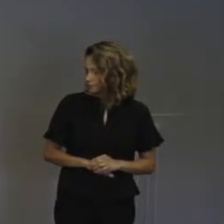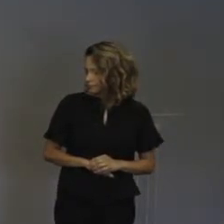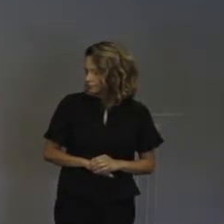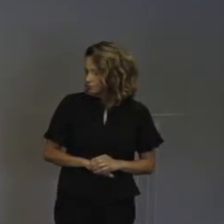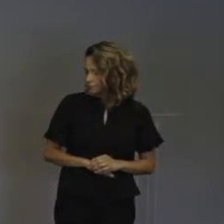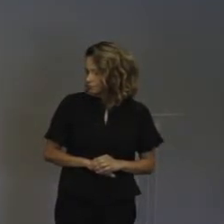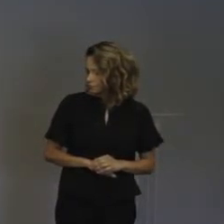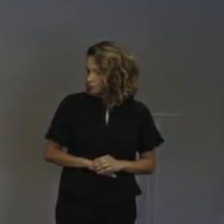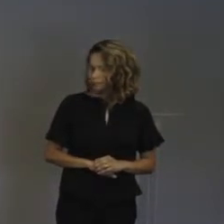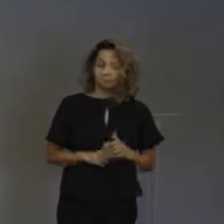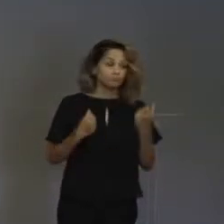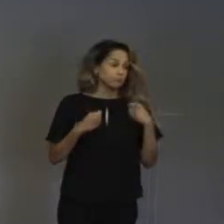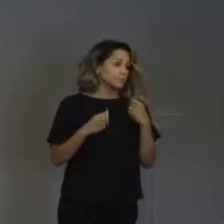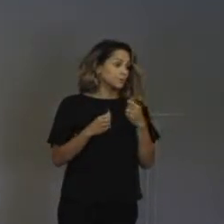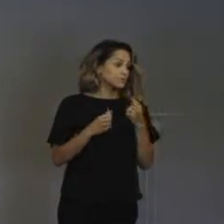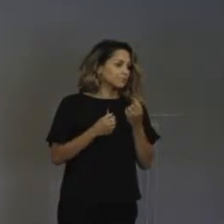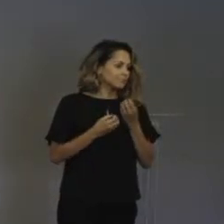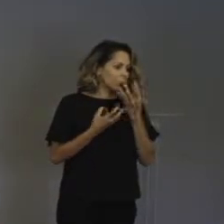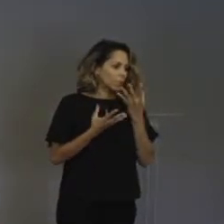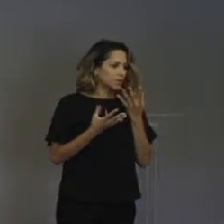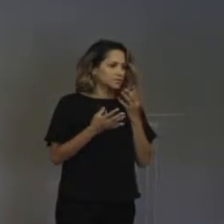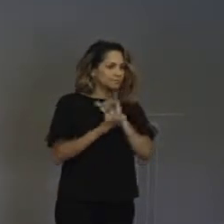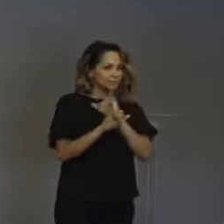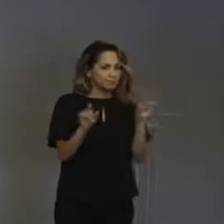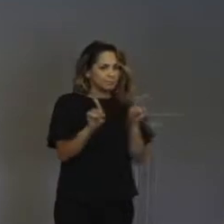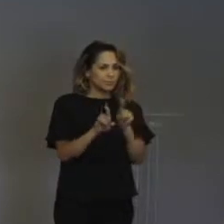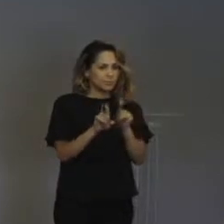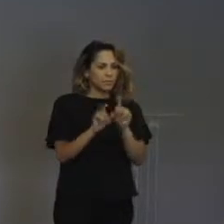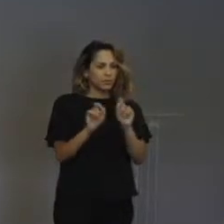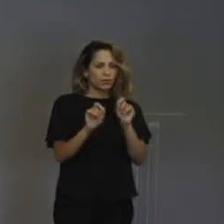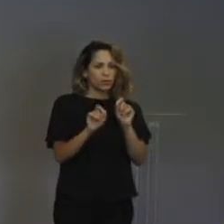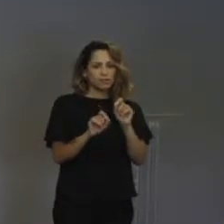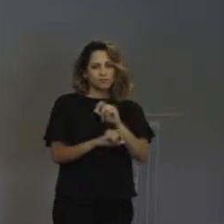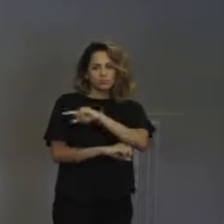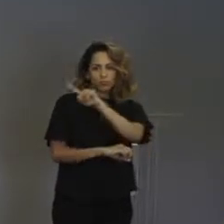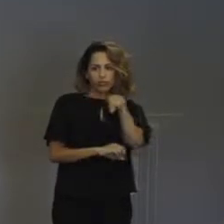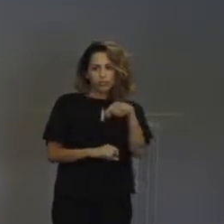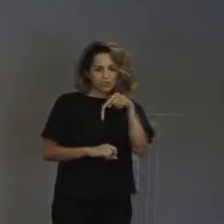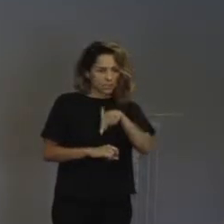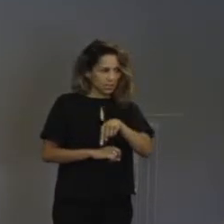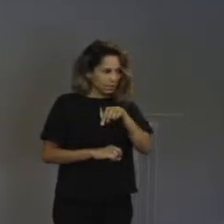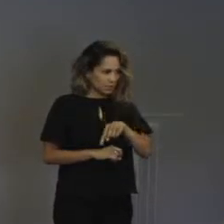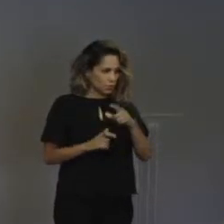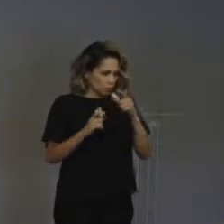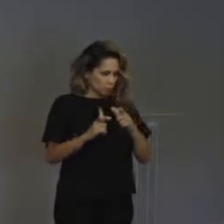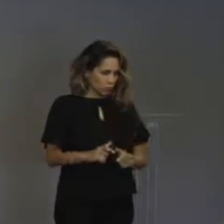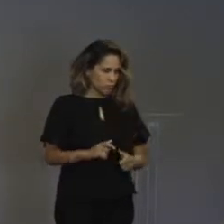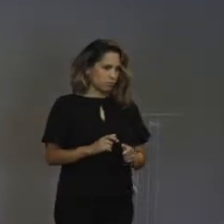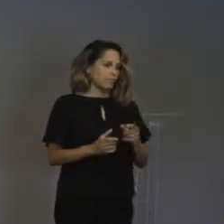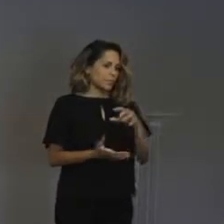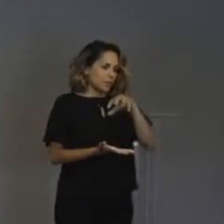não precisava falar isso, mas eu queria colocar, exatamente porque vocês estão aqui na casa da Volkswagen